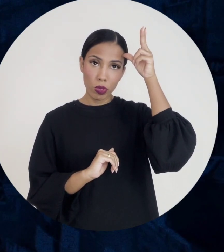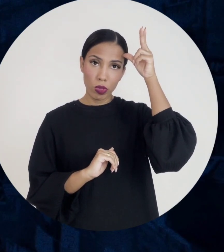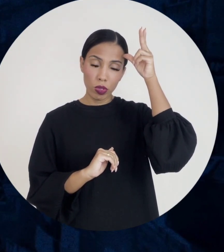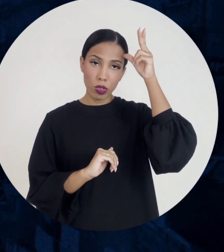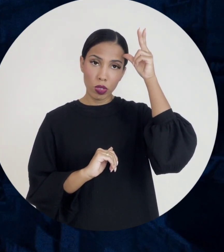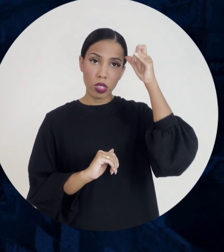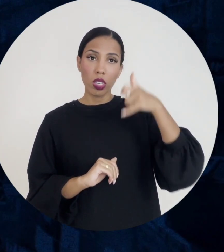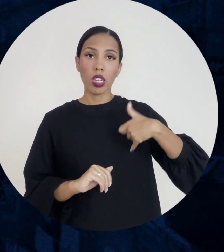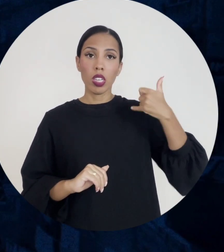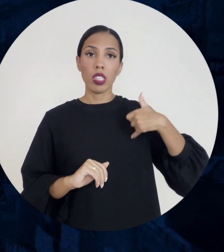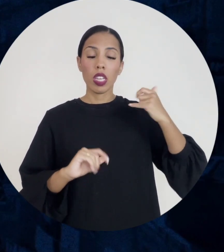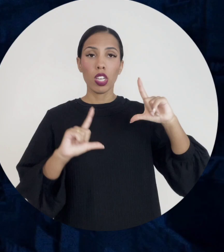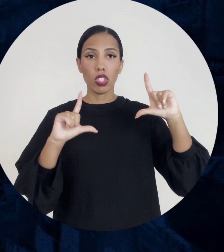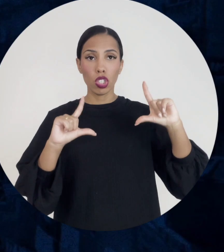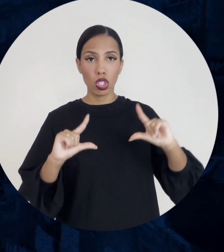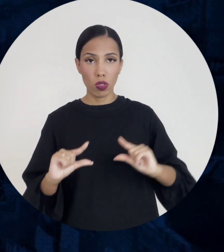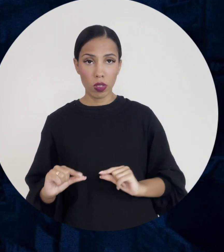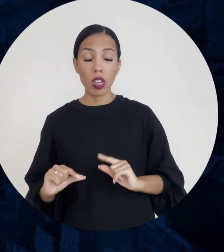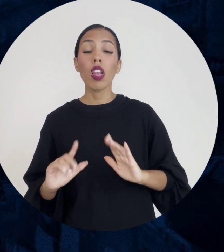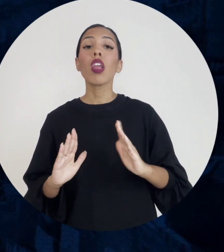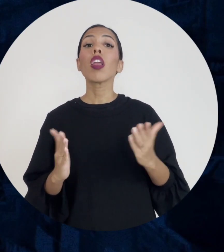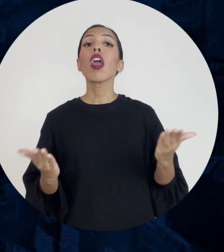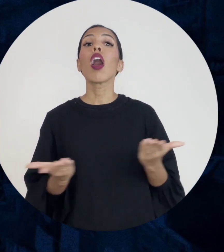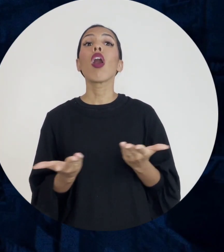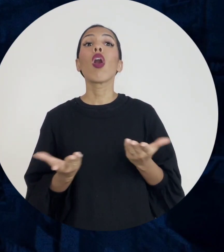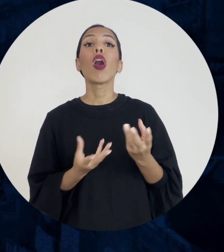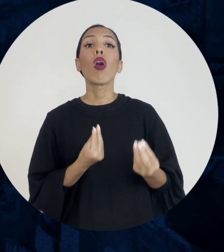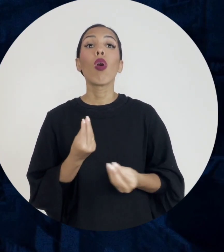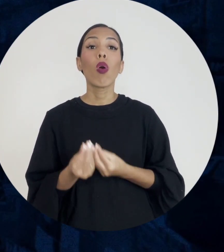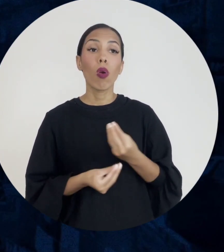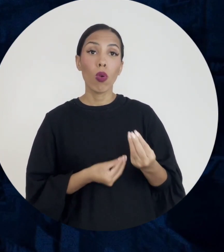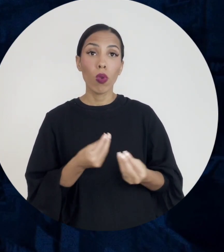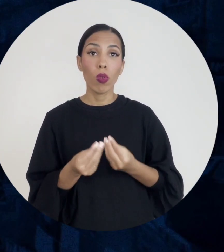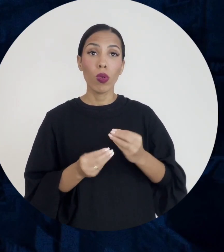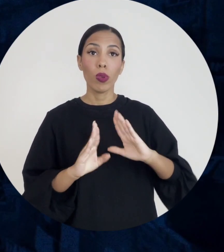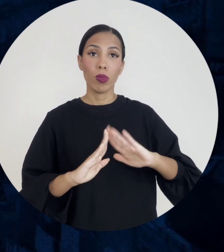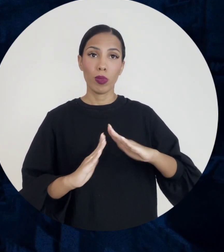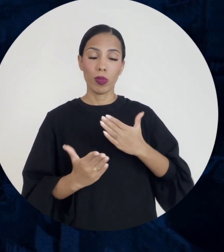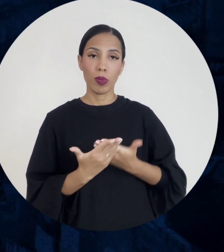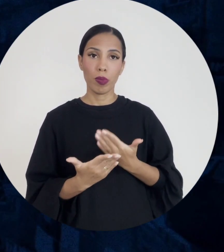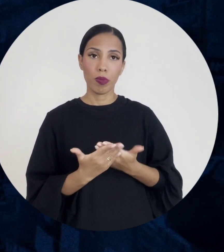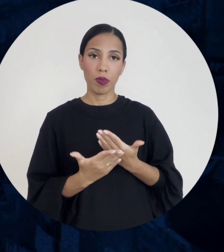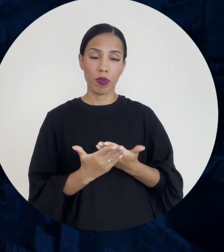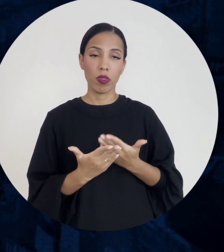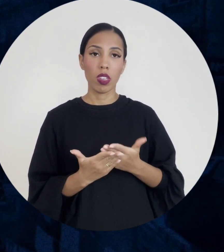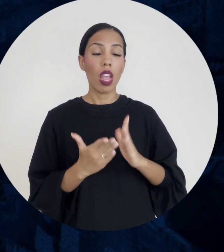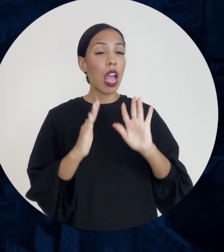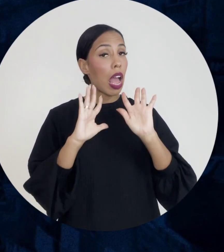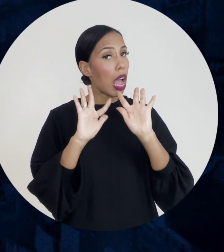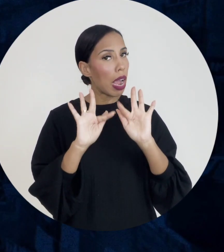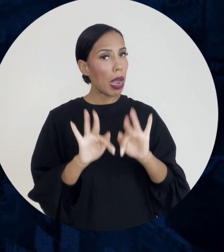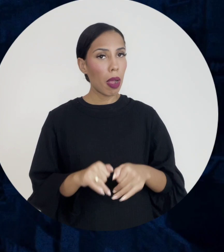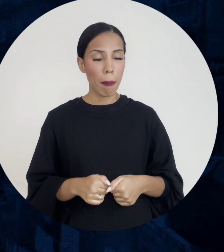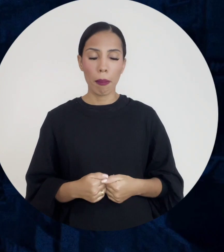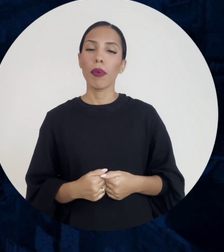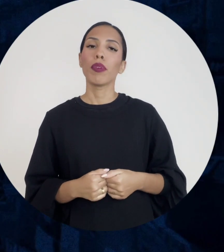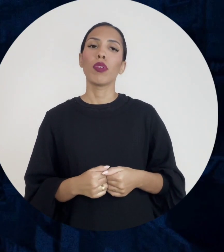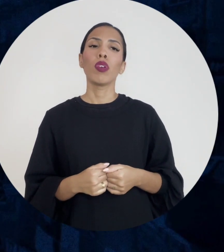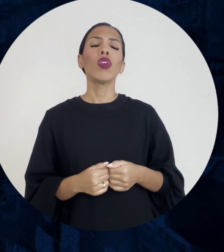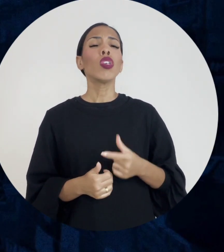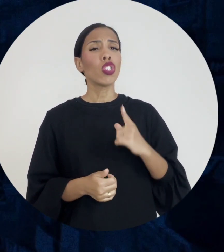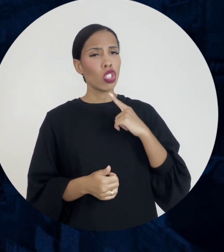diminuir a idade, e aí agora? Então, a escolinha terminou, né, a gente tinha toda